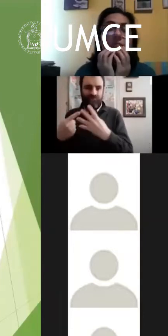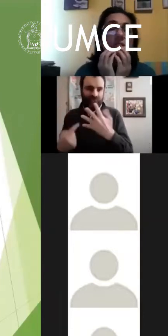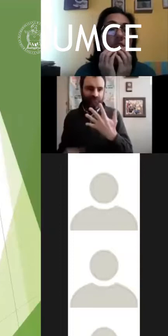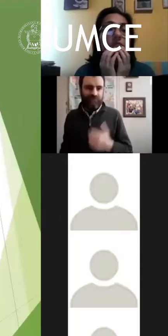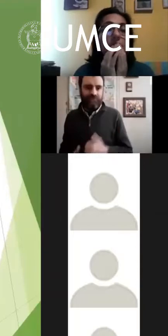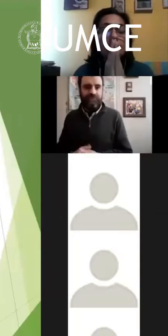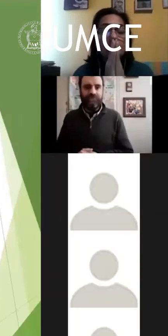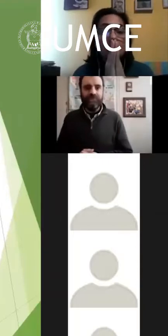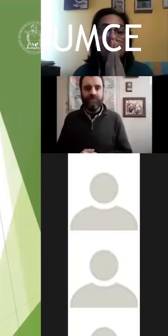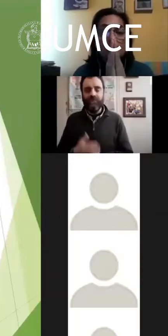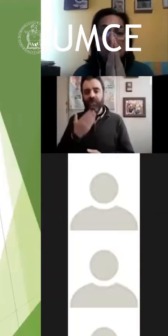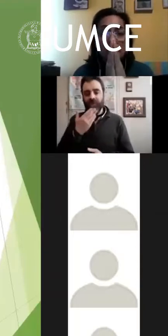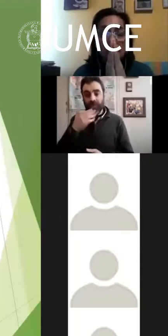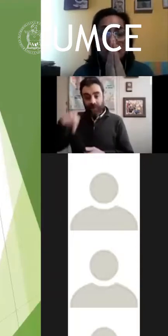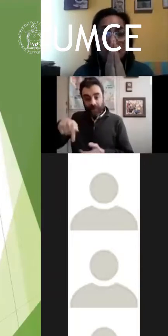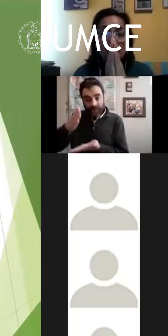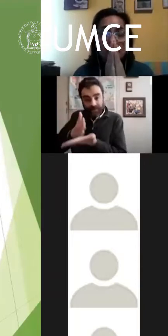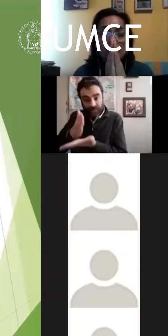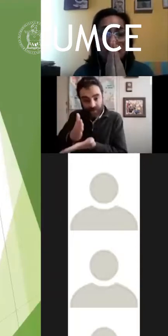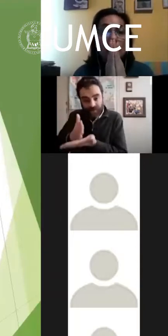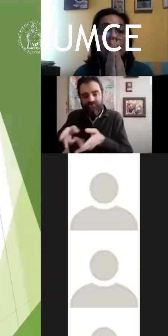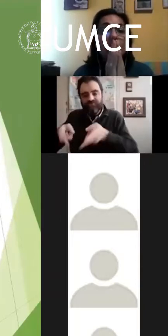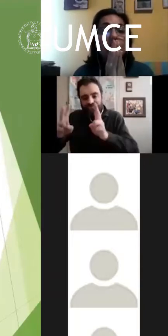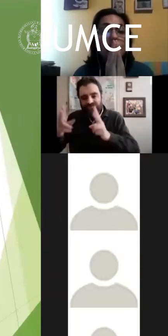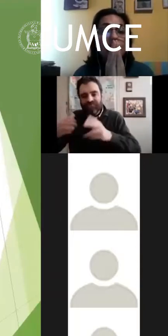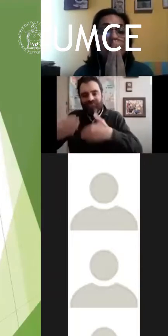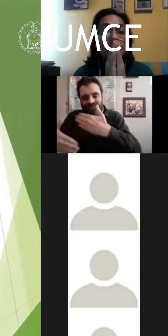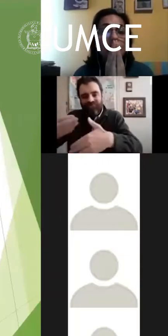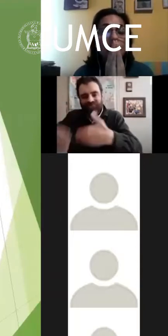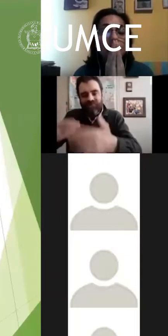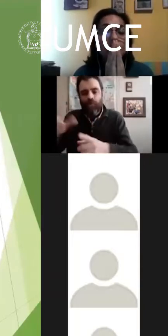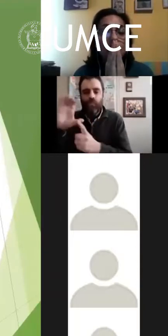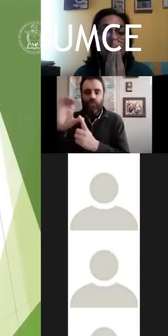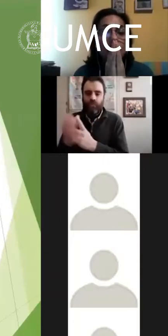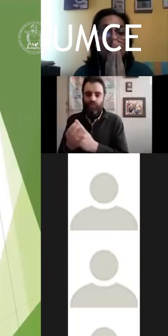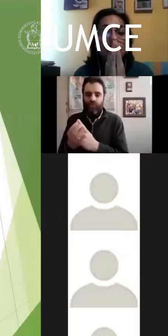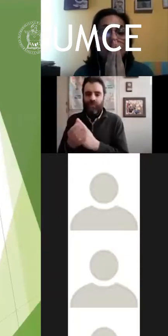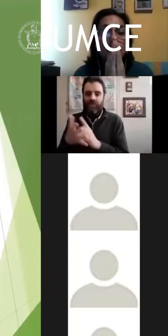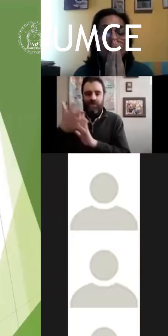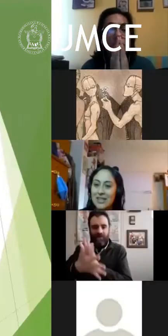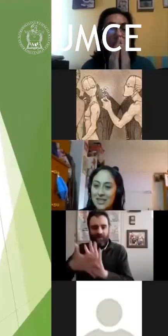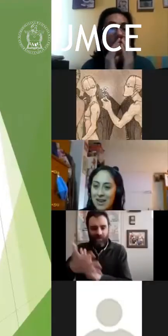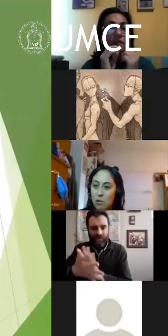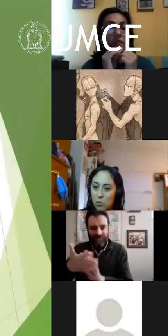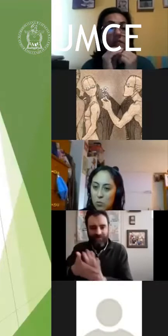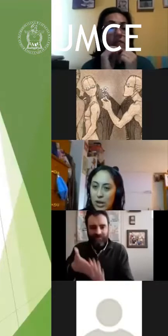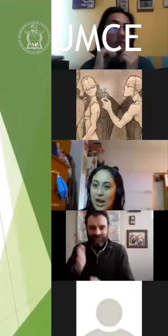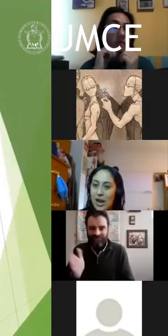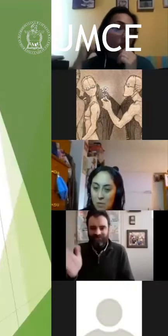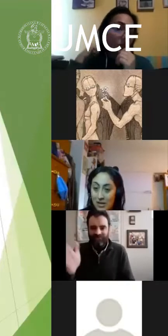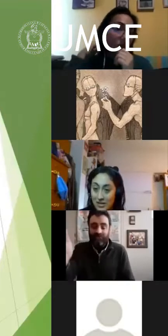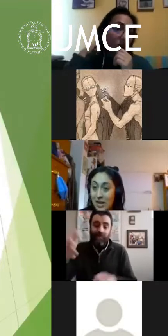tengo una cultura propia, tengo la lengua de señas. Y también aquí en nuestra escuela se permite este avance de